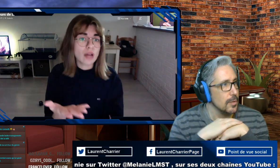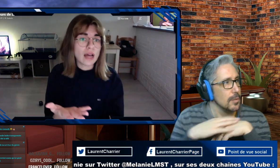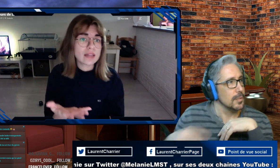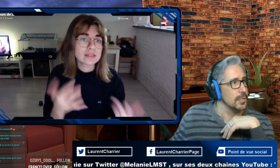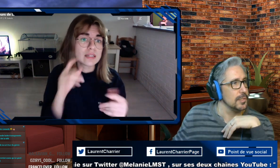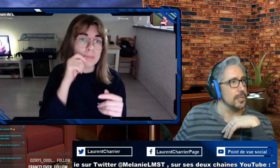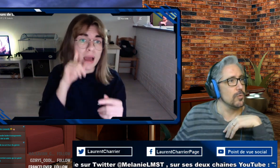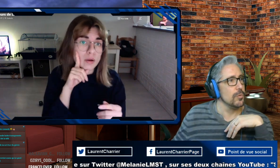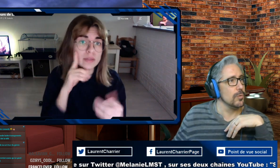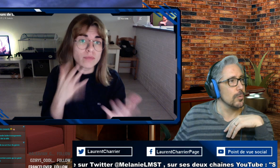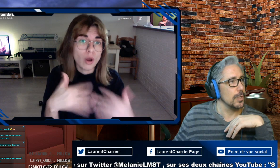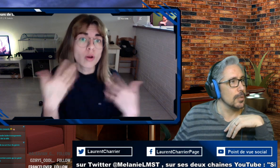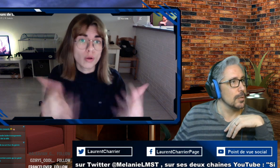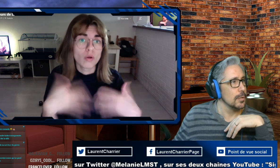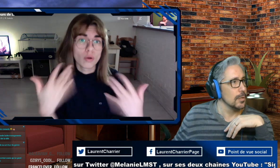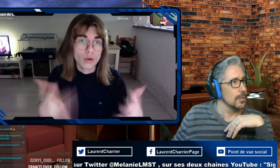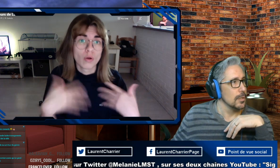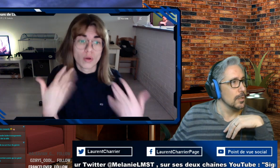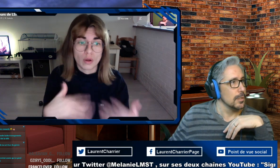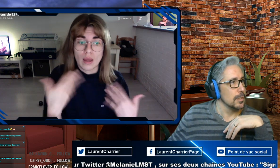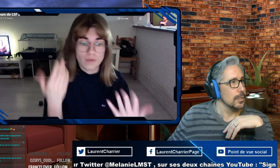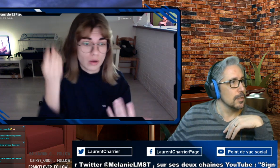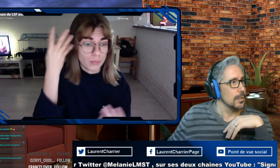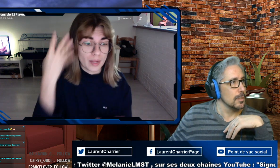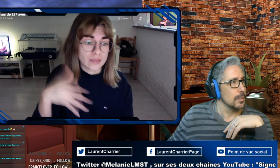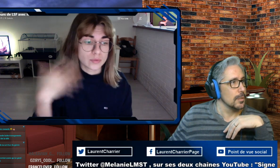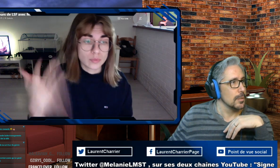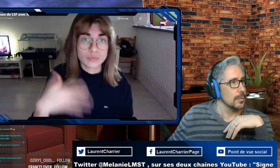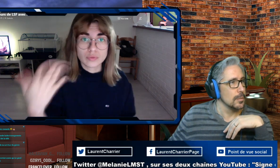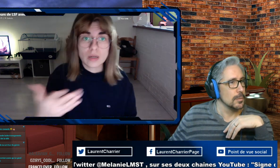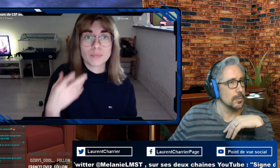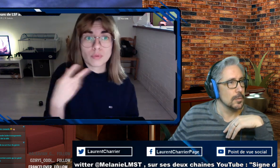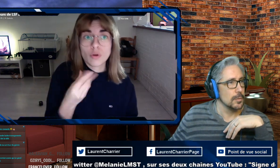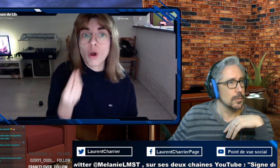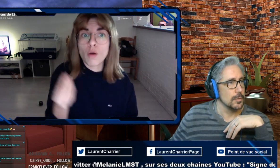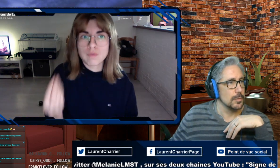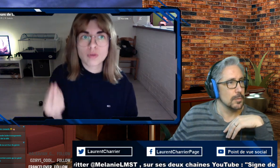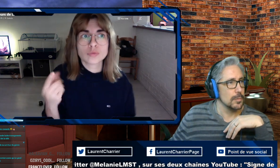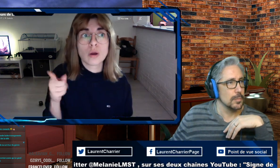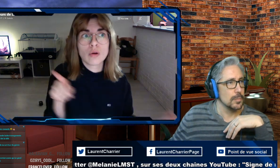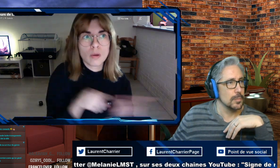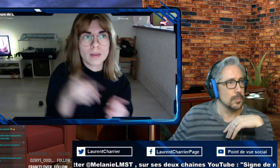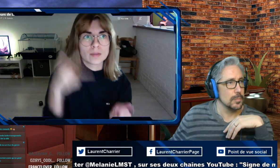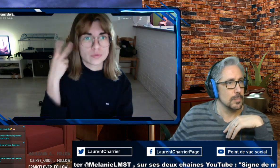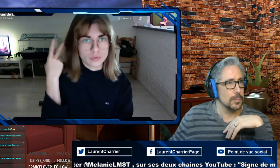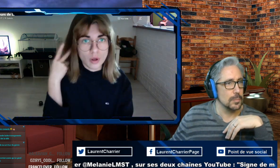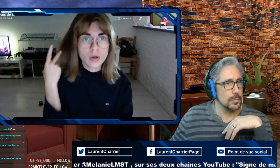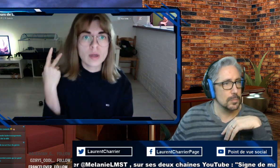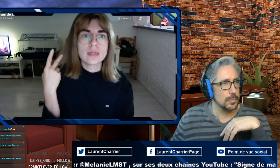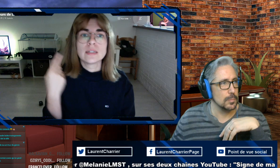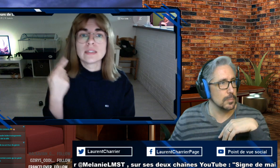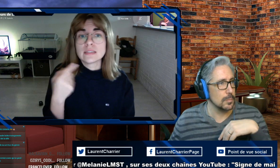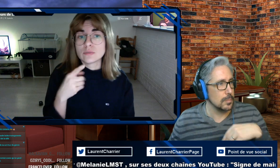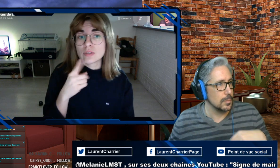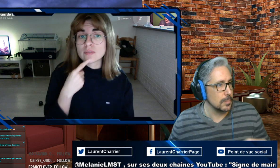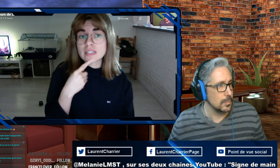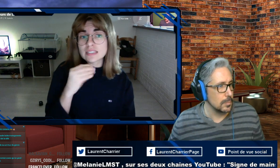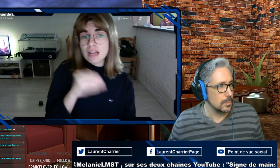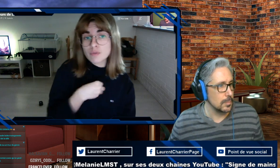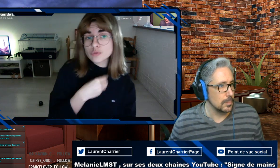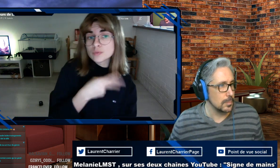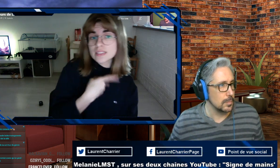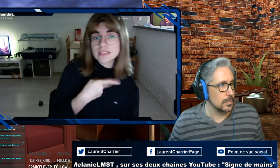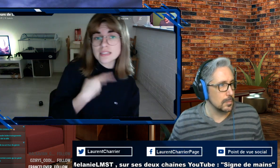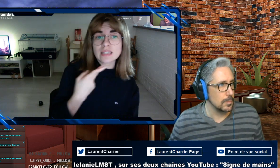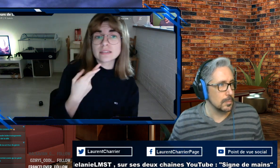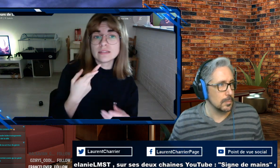avait Titi avoir l'opération, tout ça, pour que l'enfant soit comme un attendant. Vous savez, c'est la